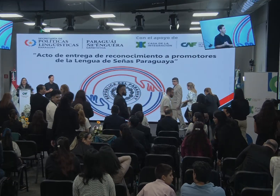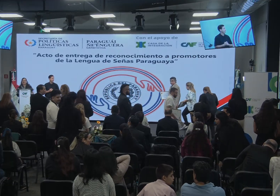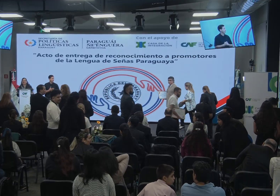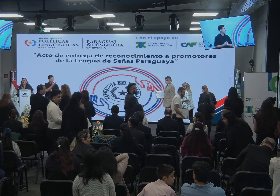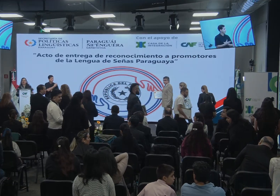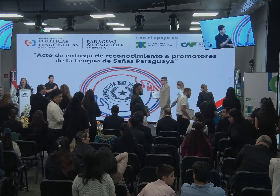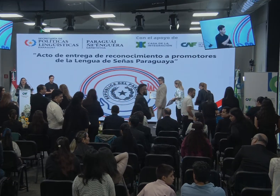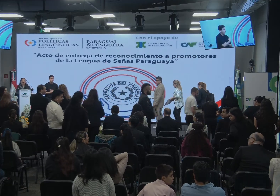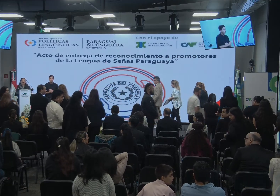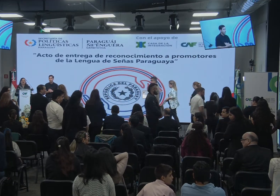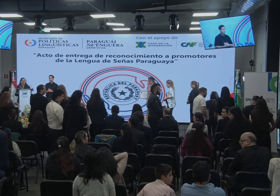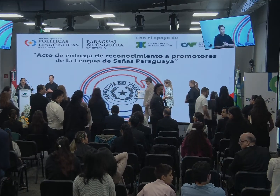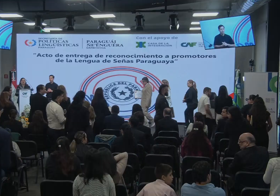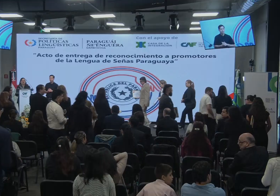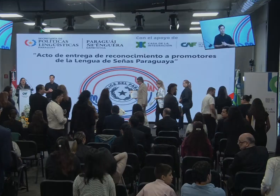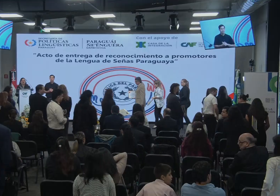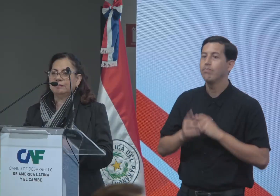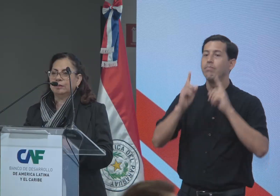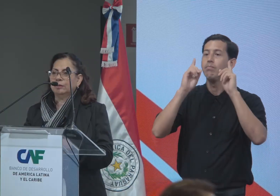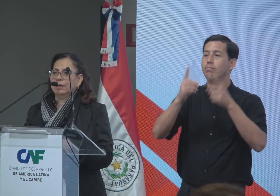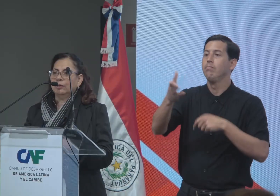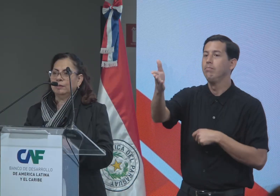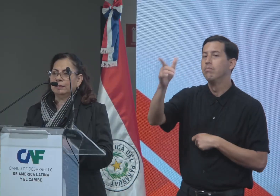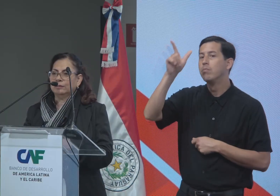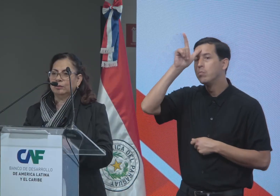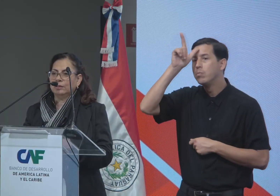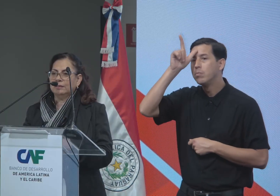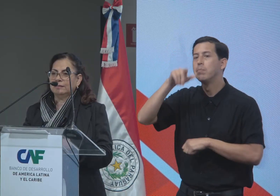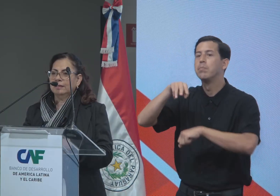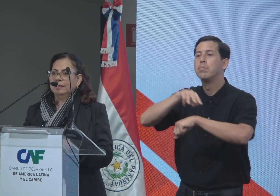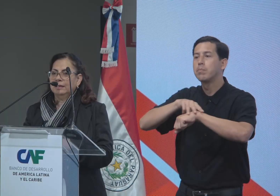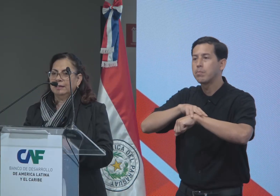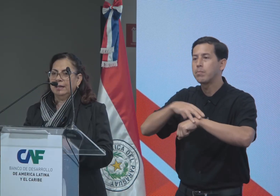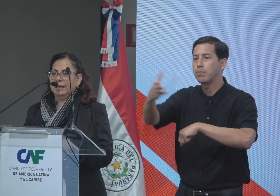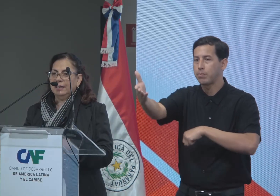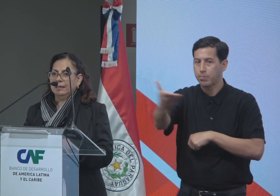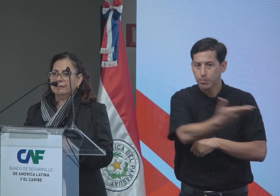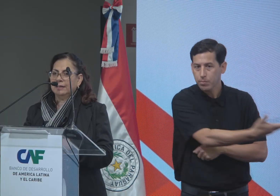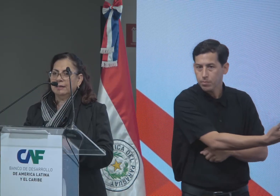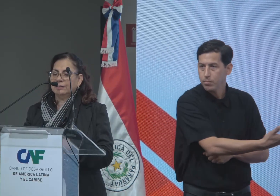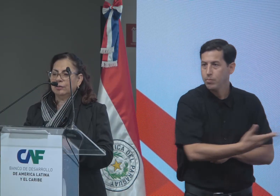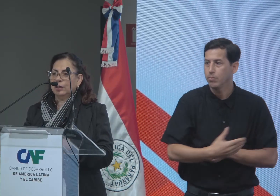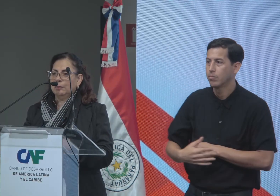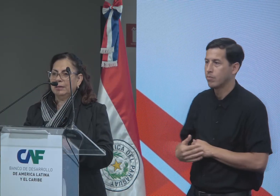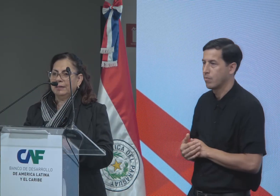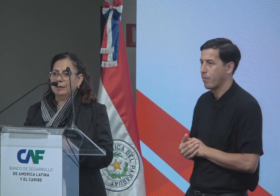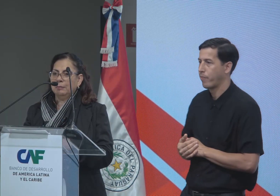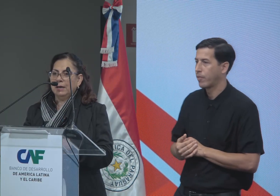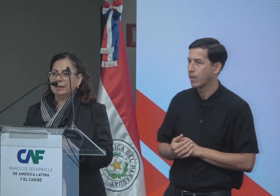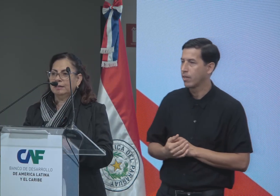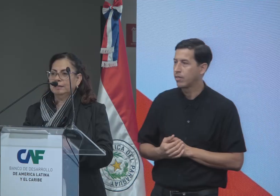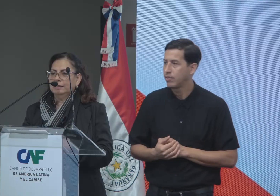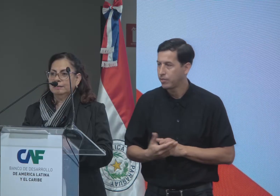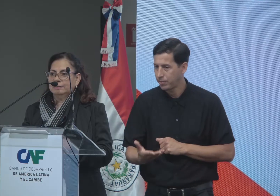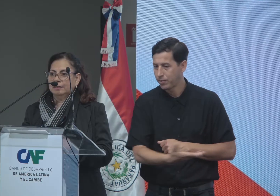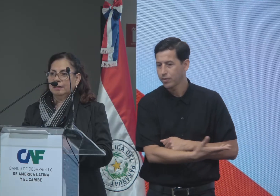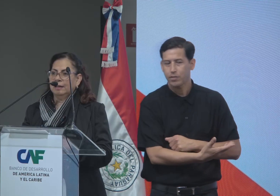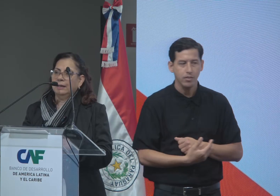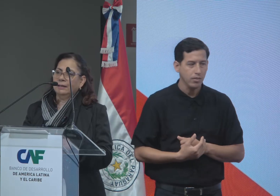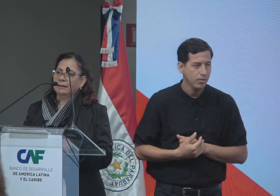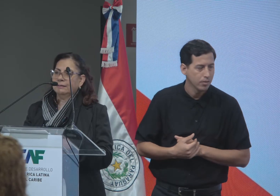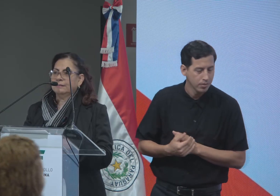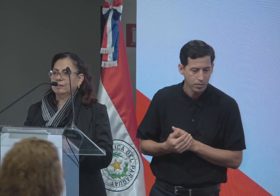También a las autoridades, al ministro, a los directores generales, a la señora María del Mar,